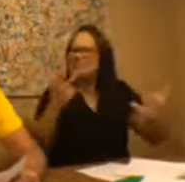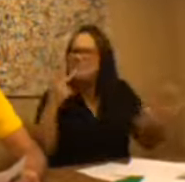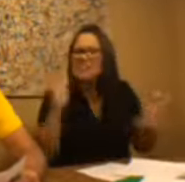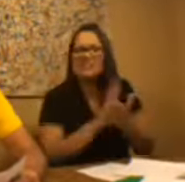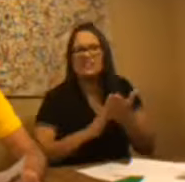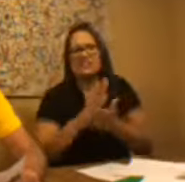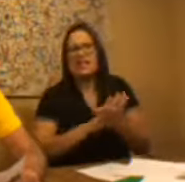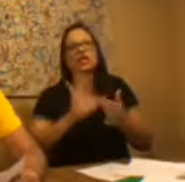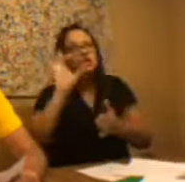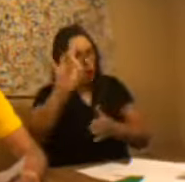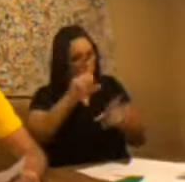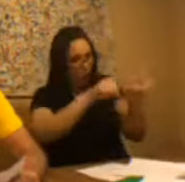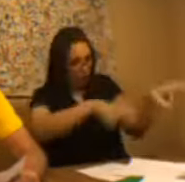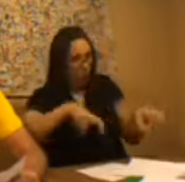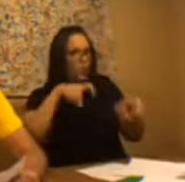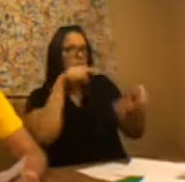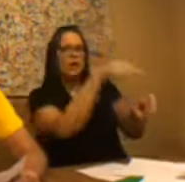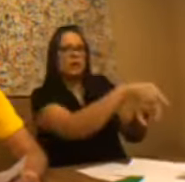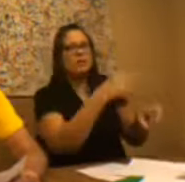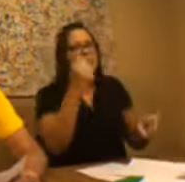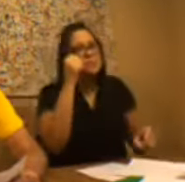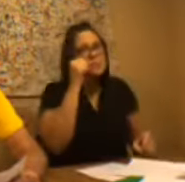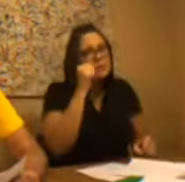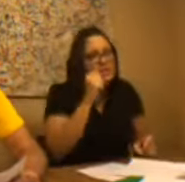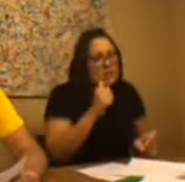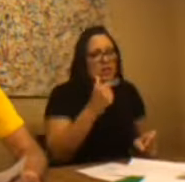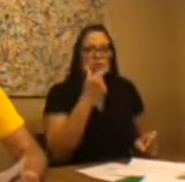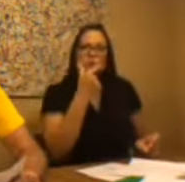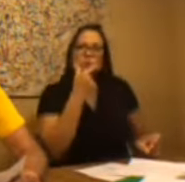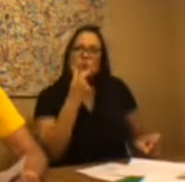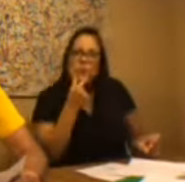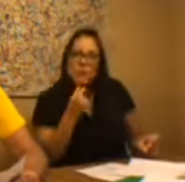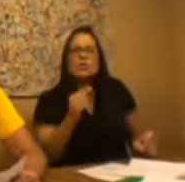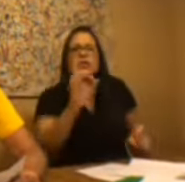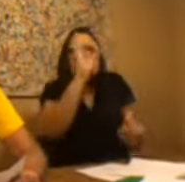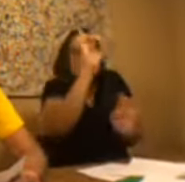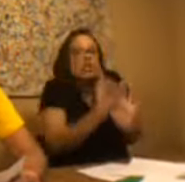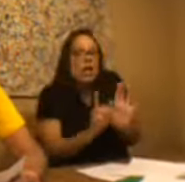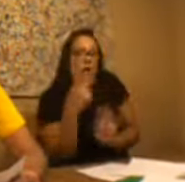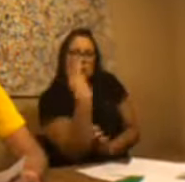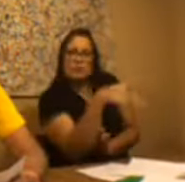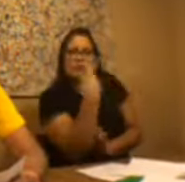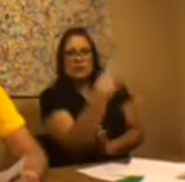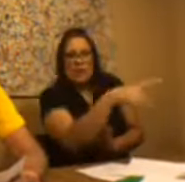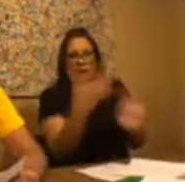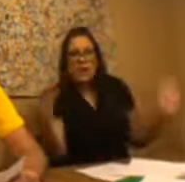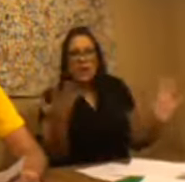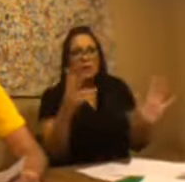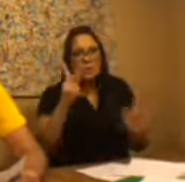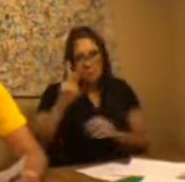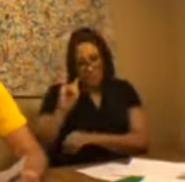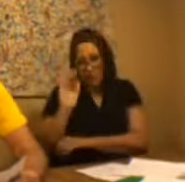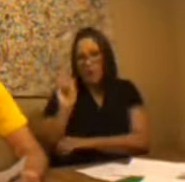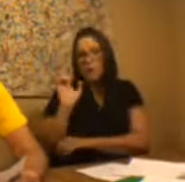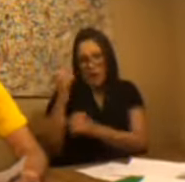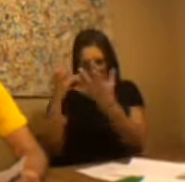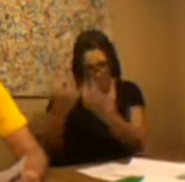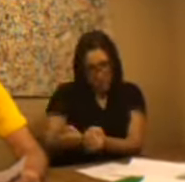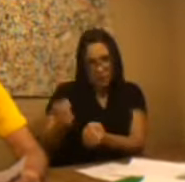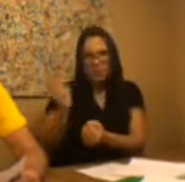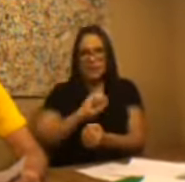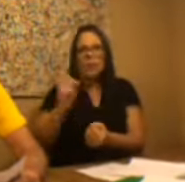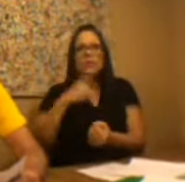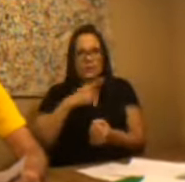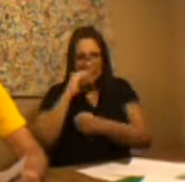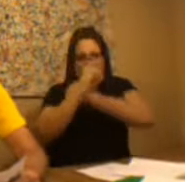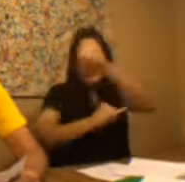áreas rurais onde o garoto uma menina ea menina vai ter que ter o direito né o entendimento dos pais se tivesse